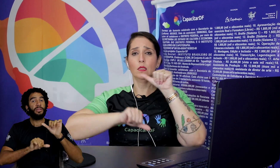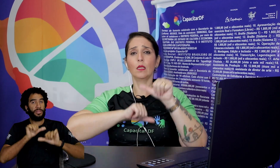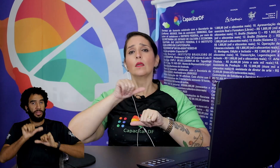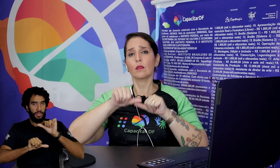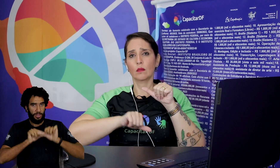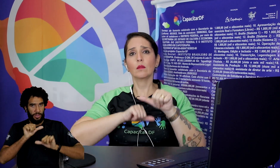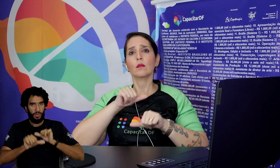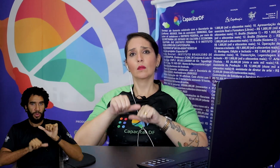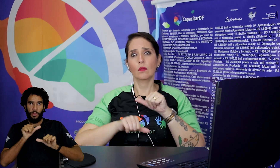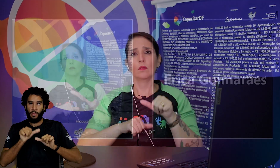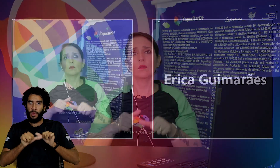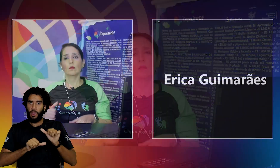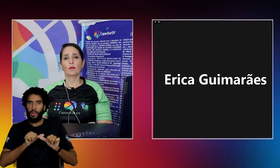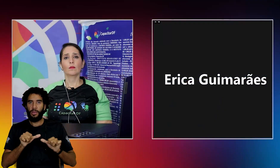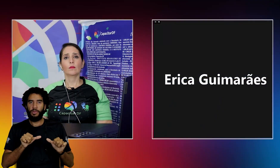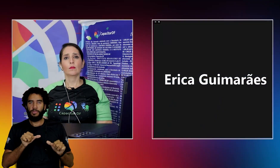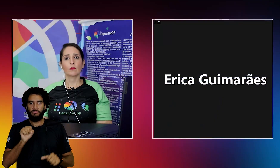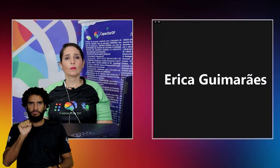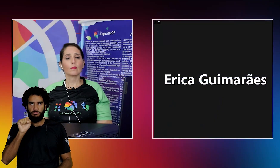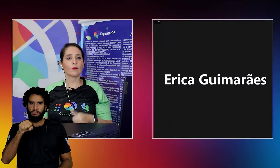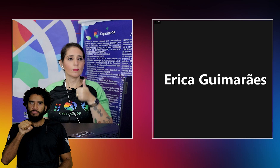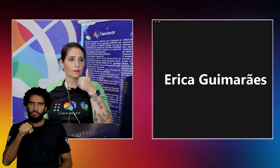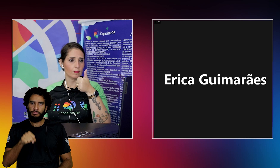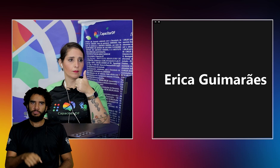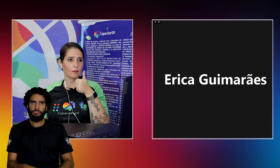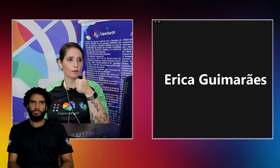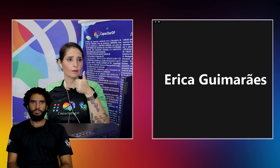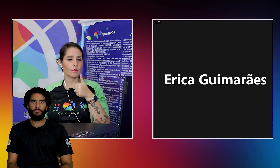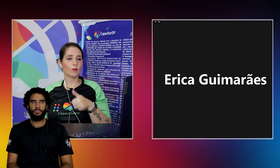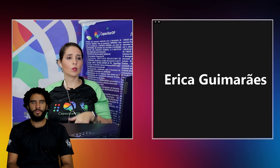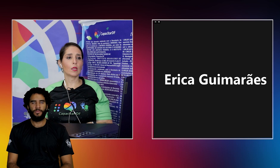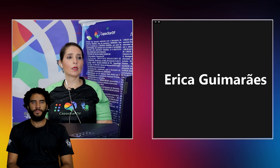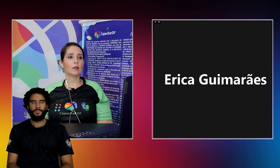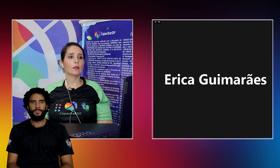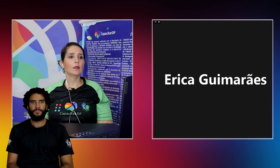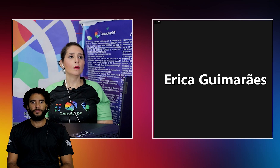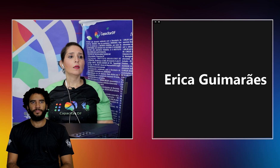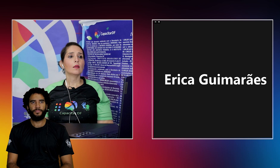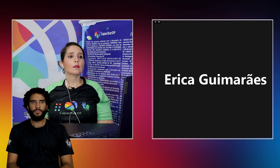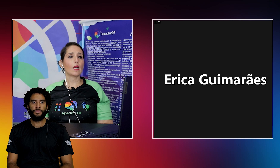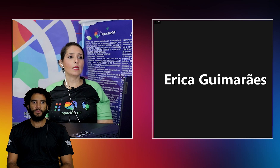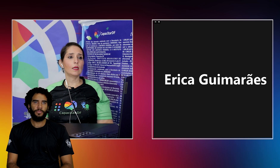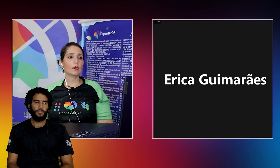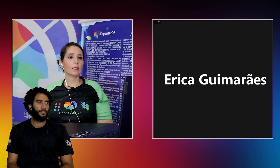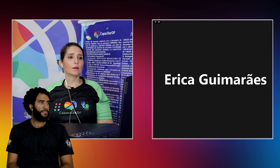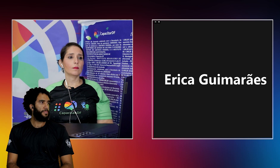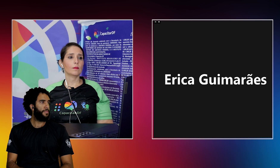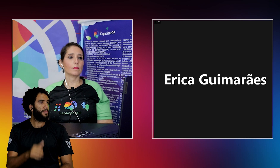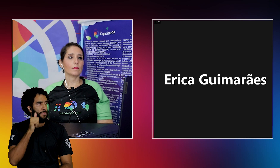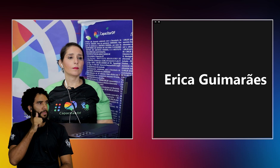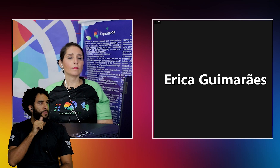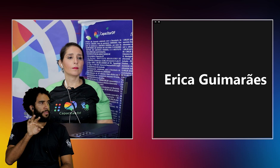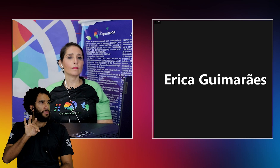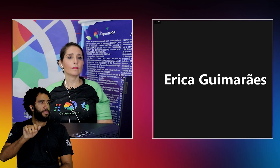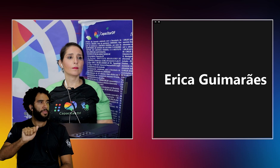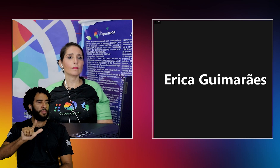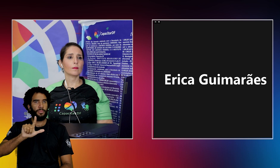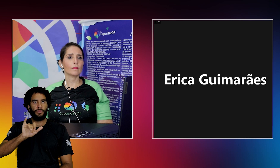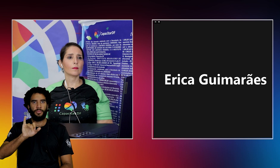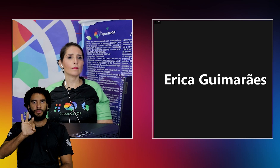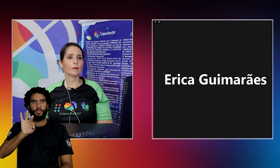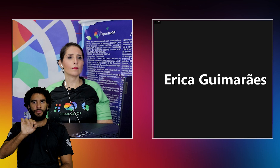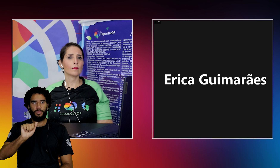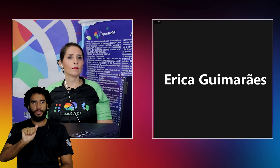aqui, sim. Ah, sim. Tá, obrigada. Por nada. Thalita.